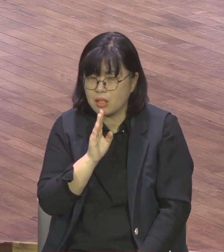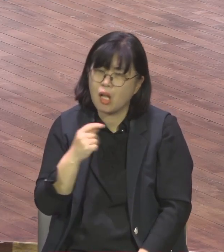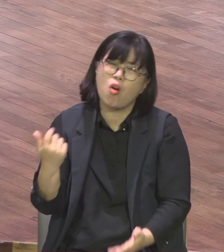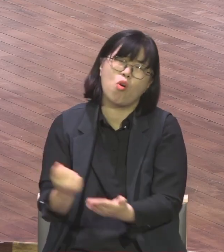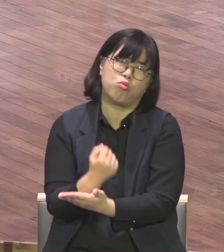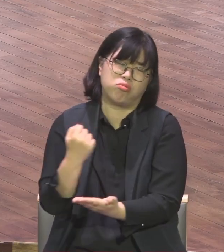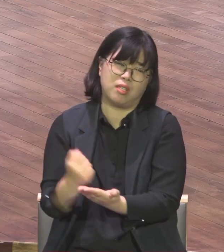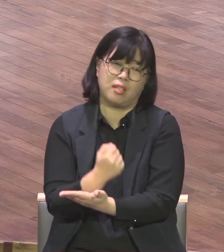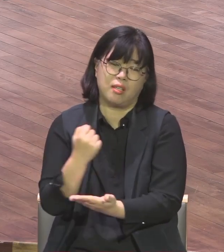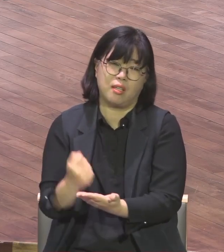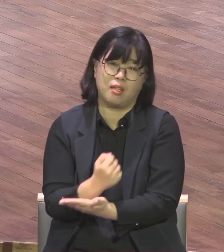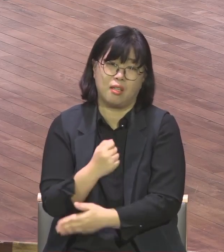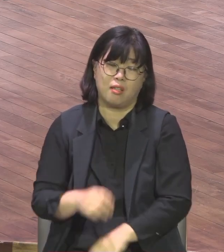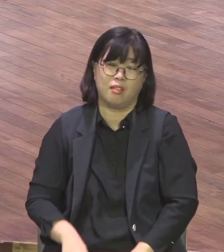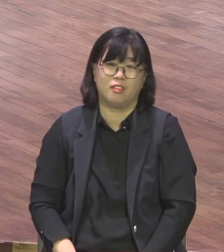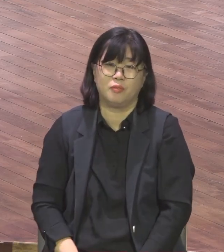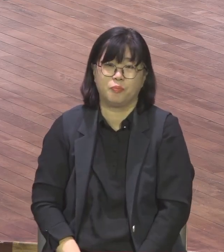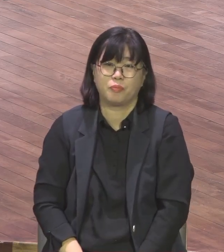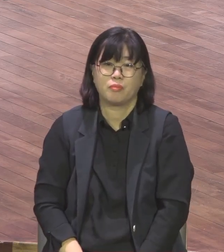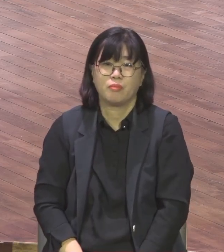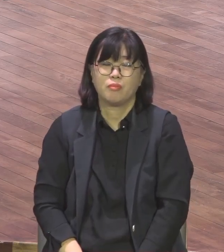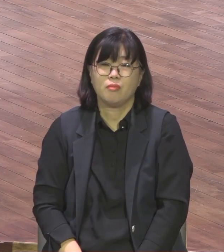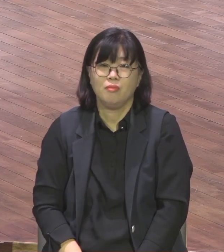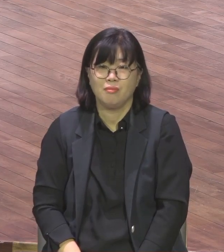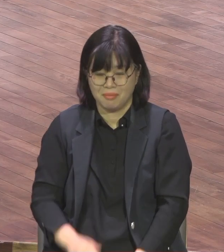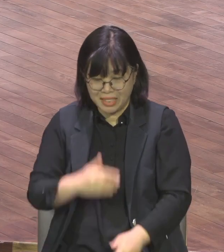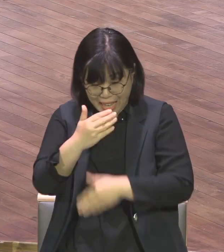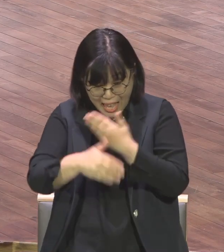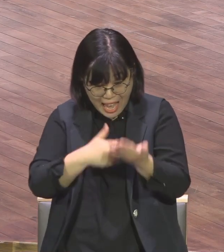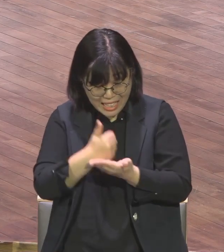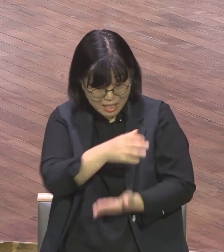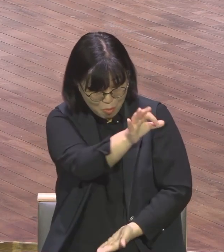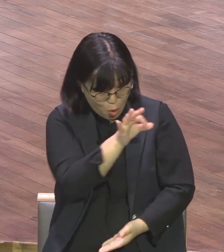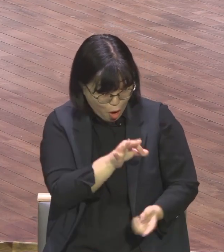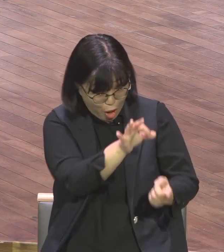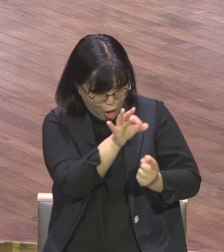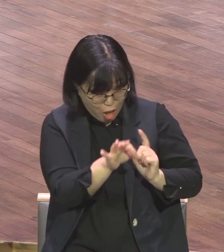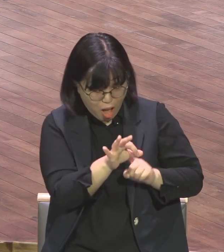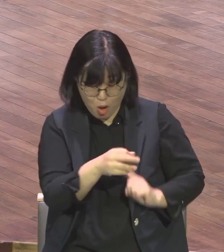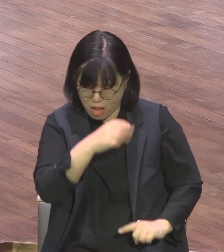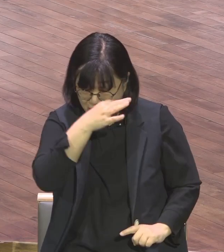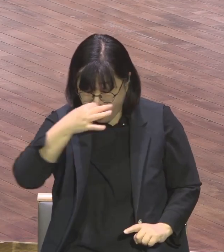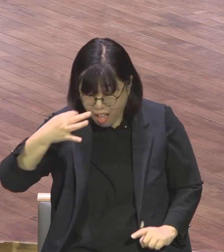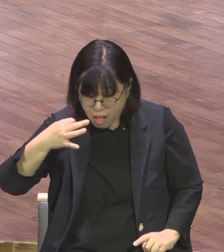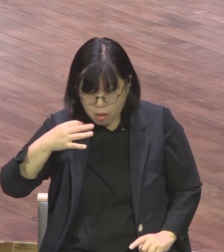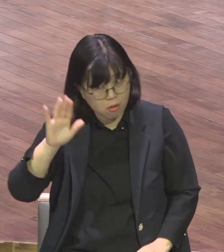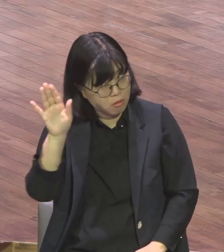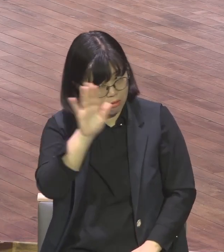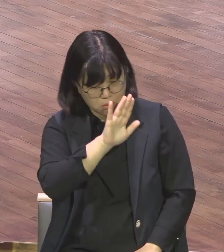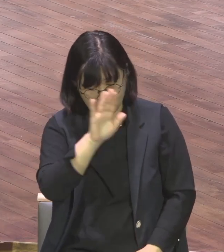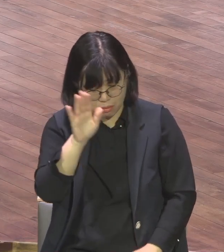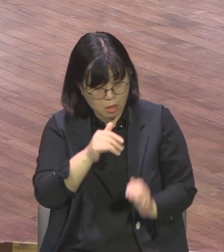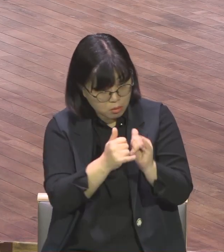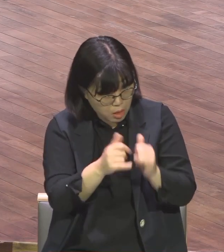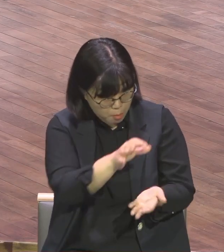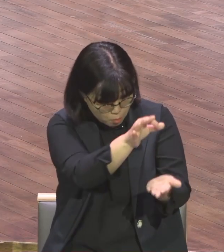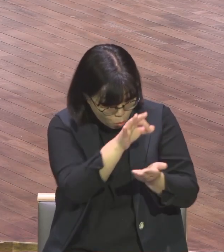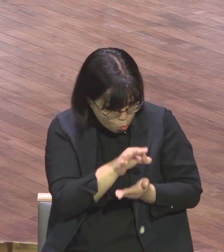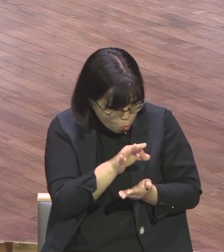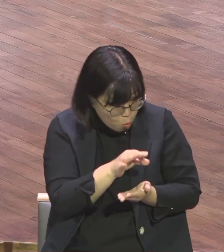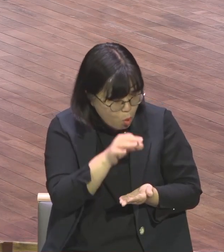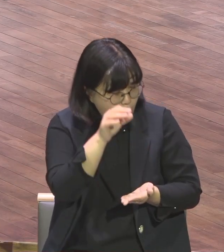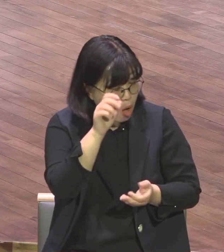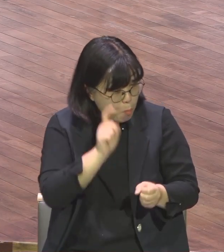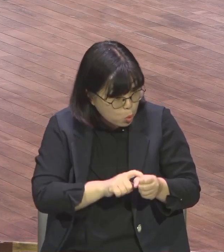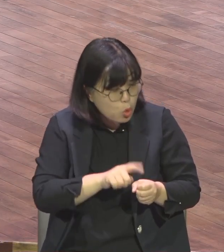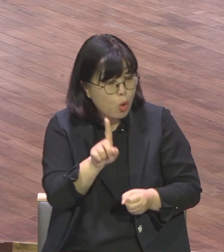하나님은요 뭐 하나님 뭐가 아신 거예요. 동기 중심만 보는 겁니다. 중심 아시겠어요? 하나님 중심만 보요. 이런 식으로